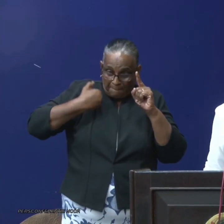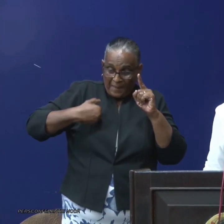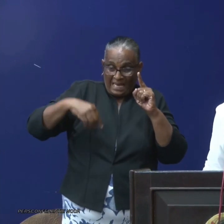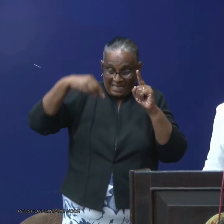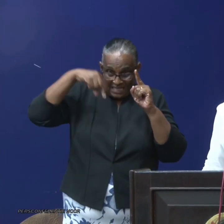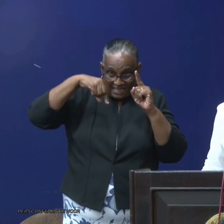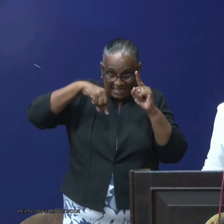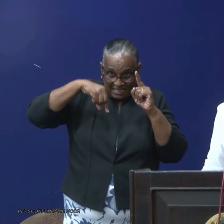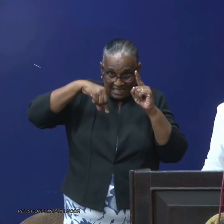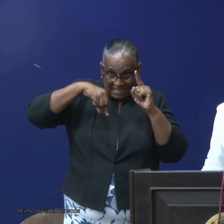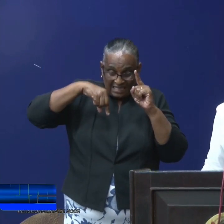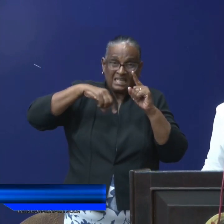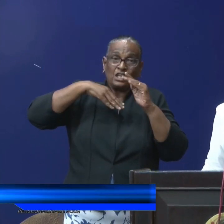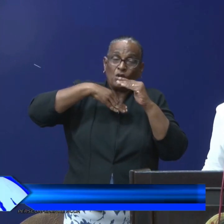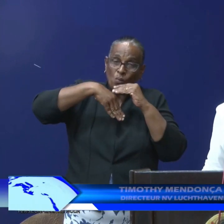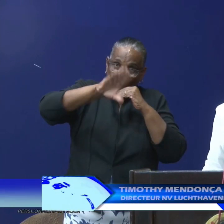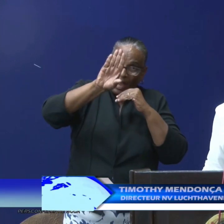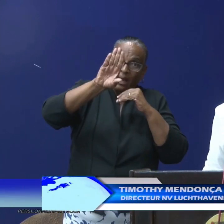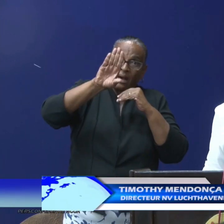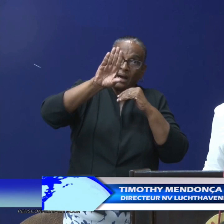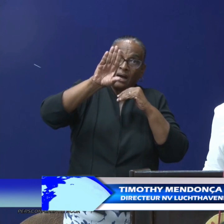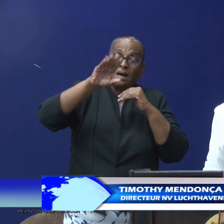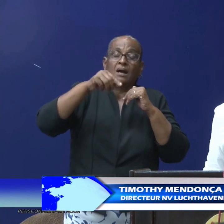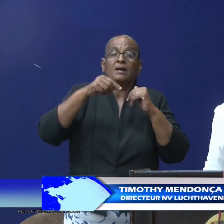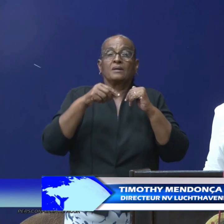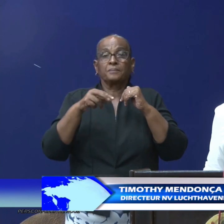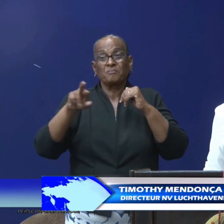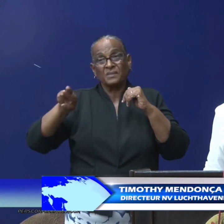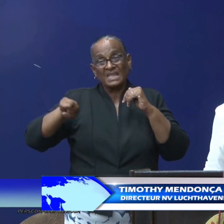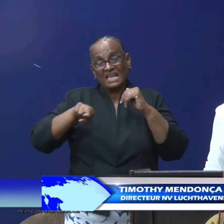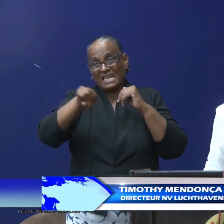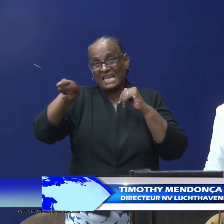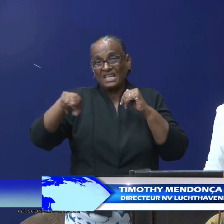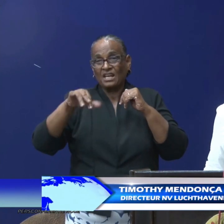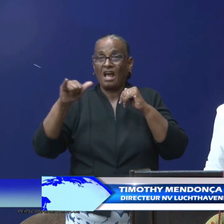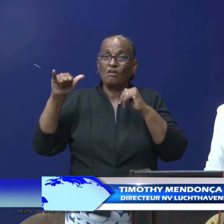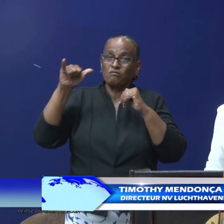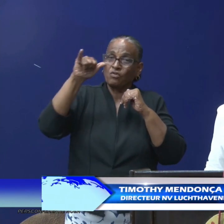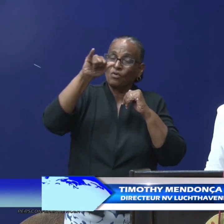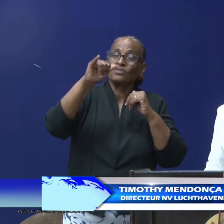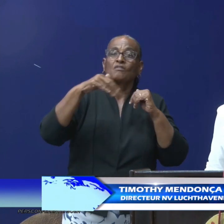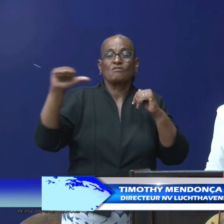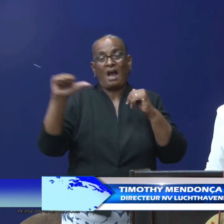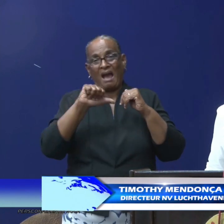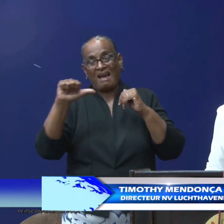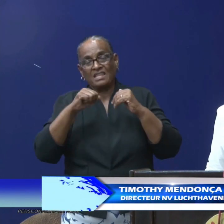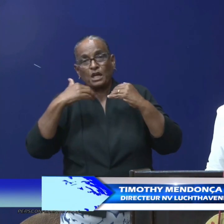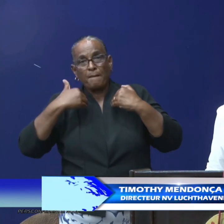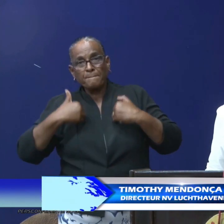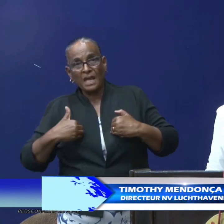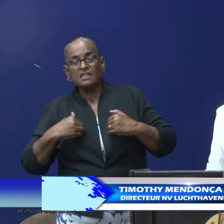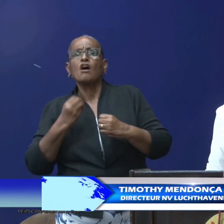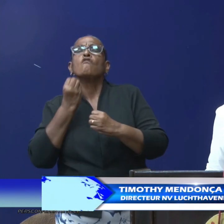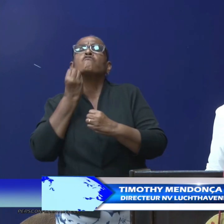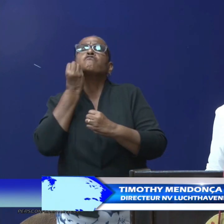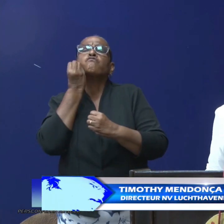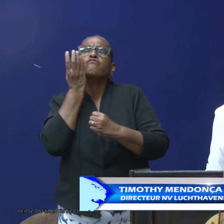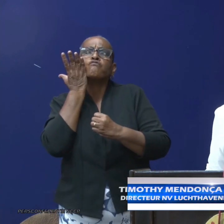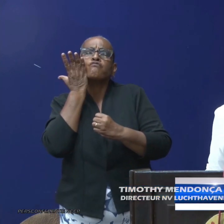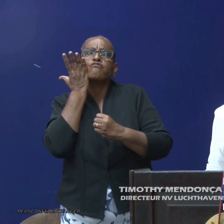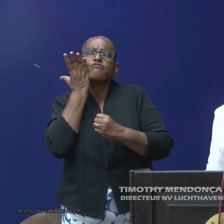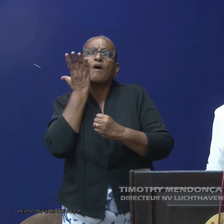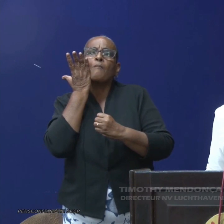passagiers. Wat betreft de regionale vluchten voor de uitgaande passagiers, die zijn vanmorgen reeds gestart